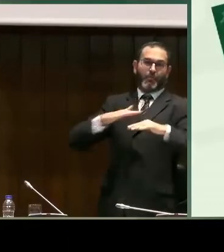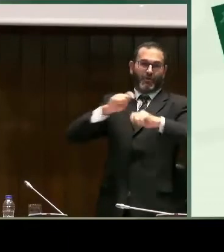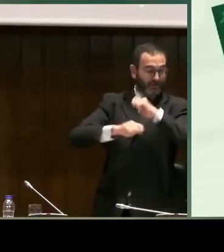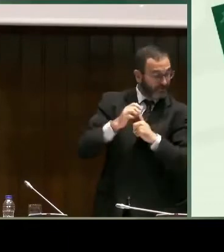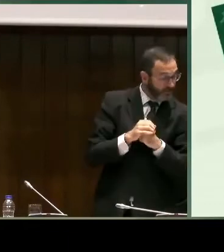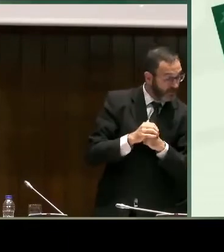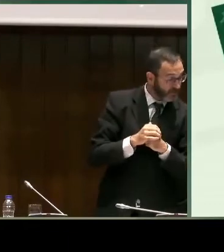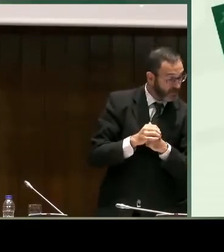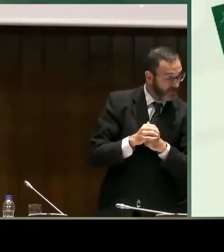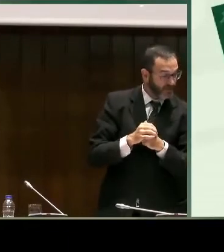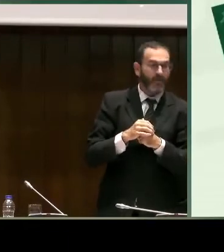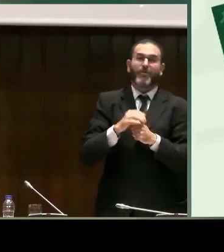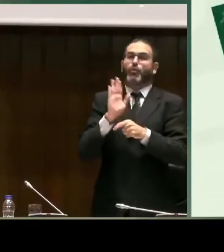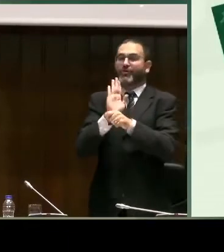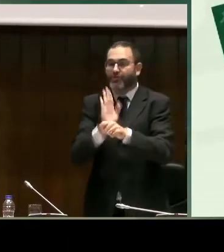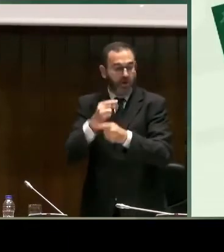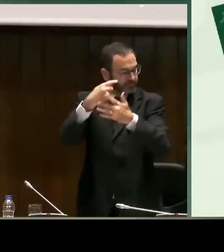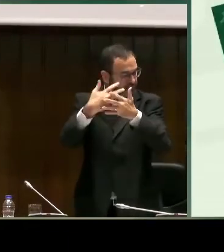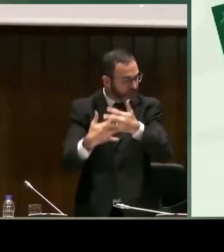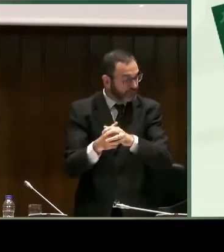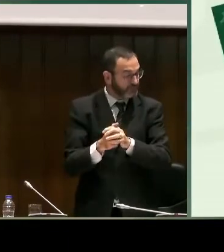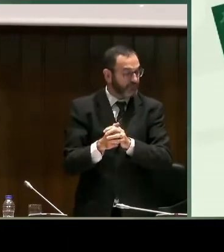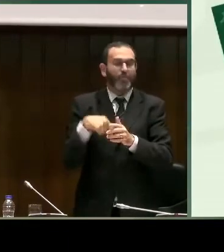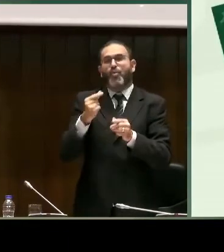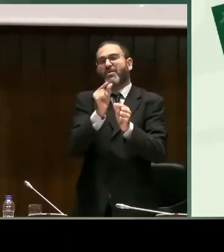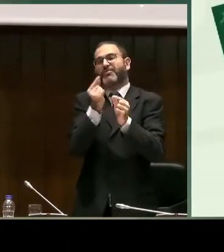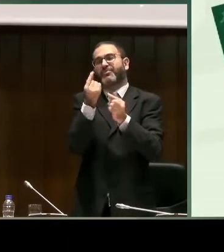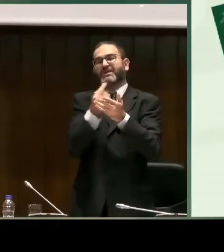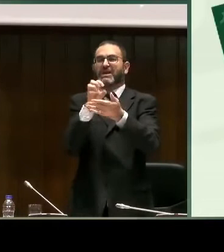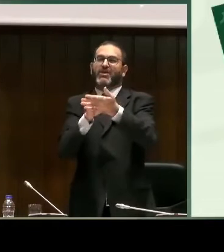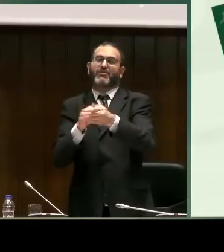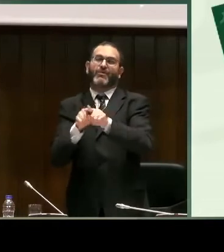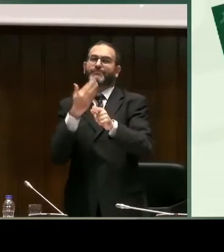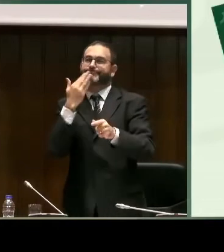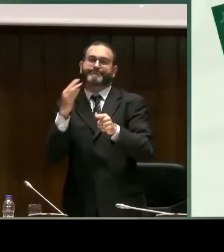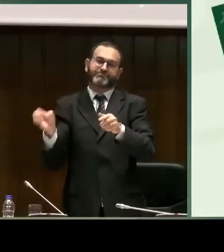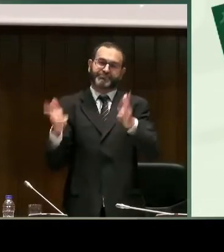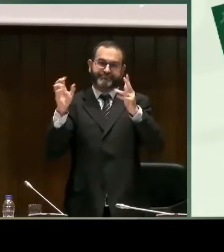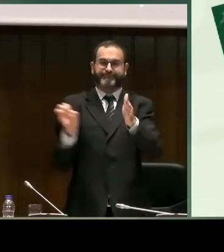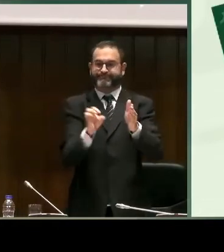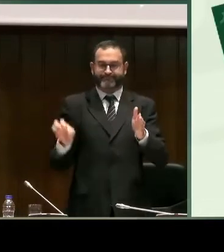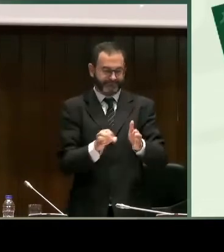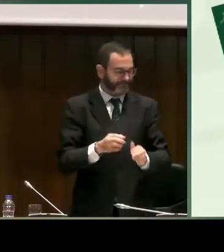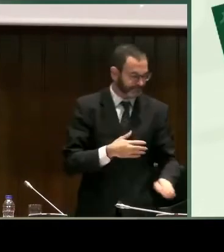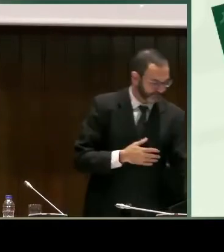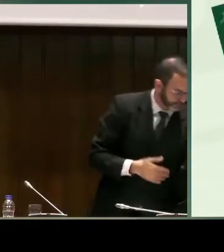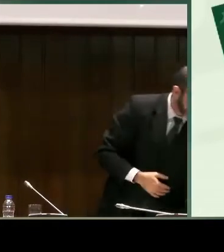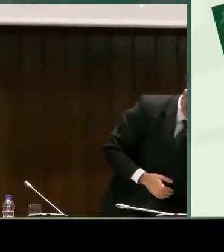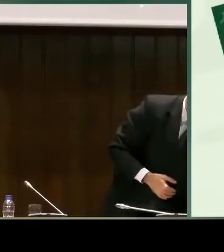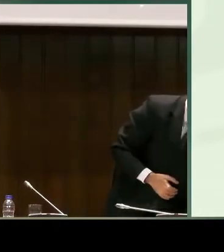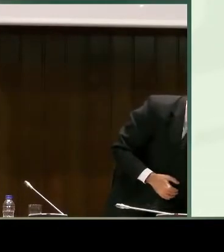descargar. Recoge la postura y las opiniones del movimiento